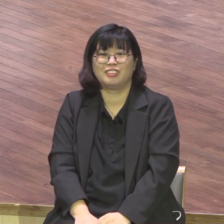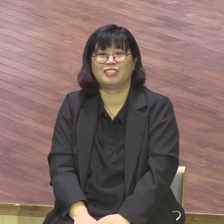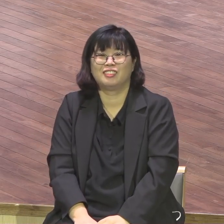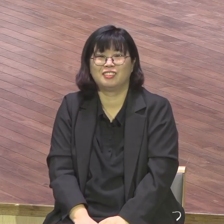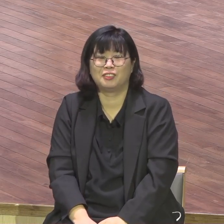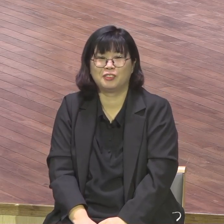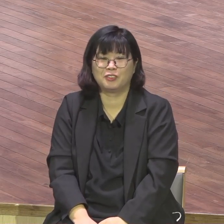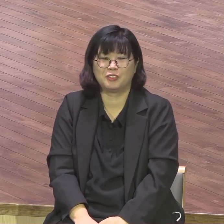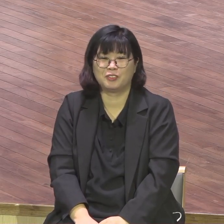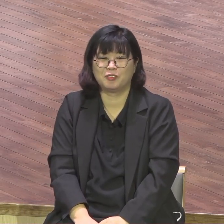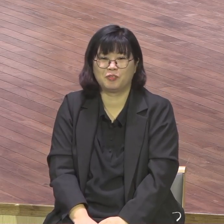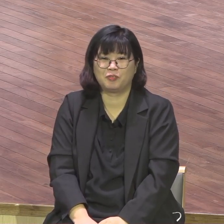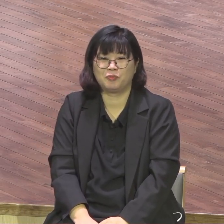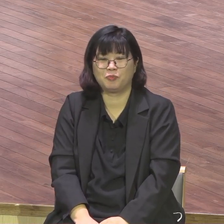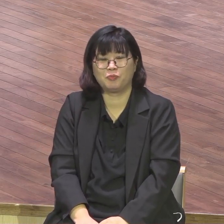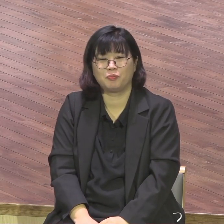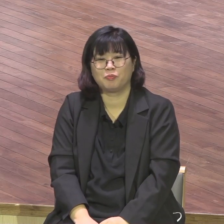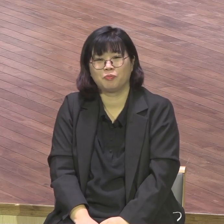이것은요